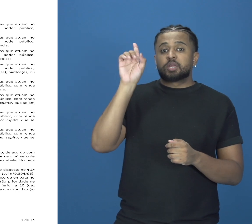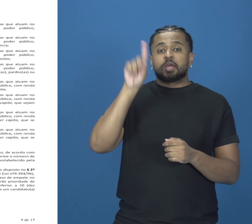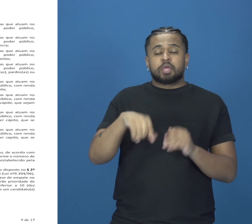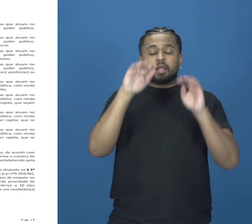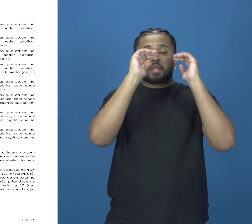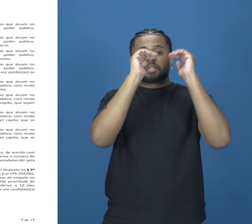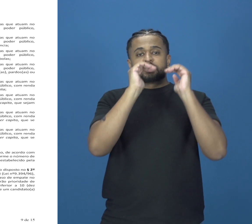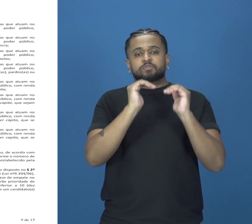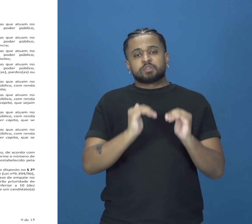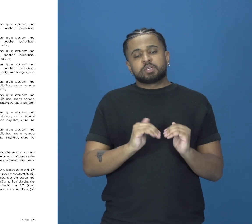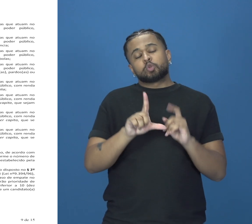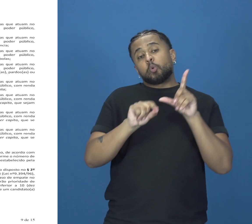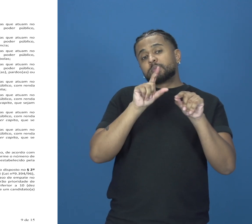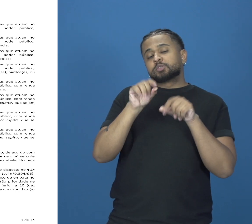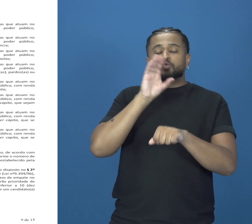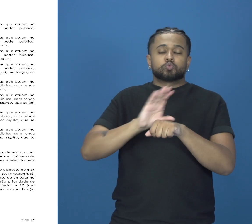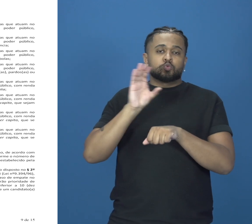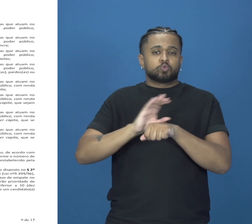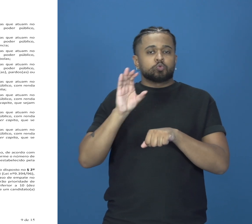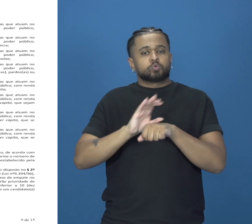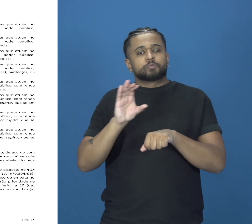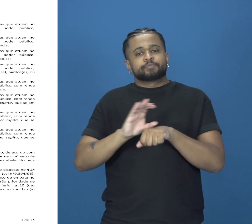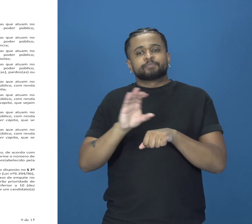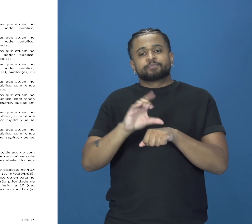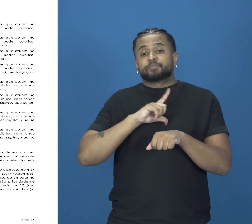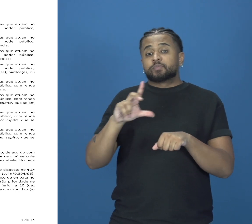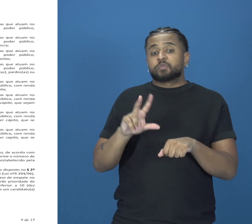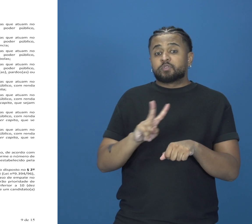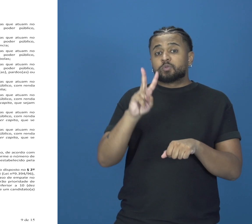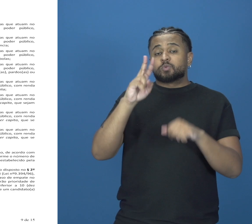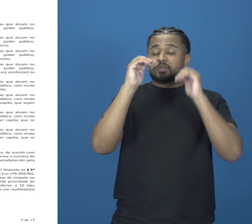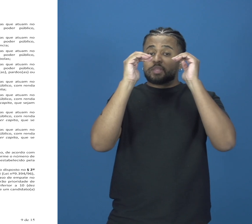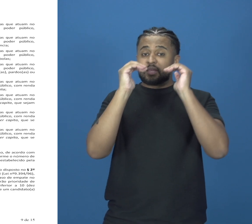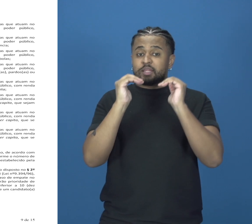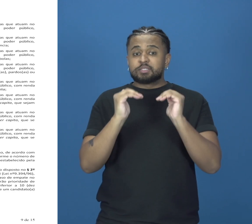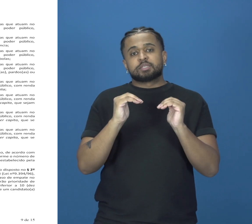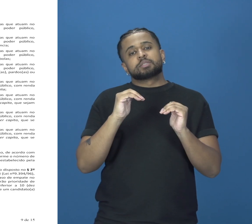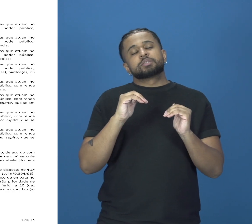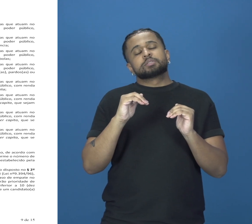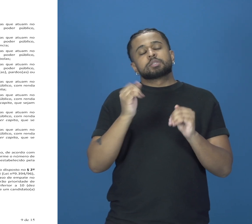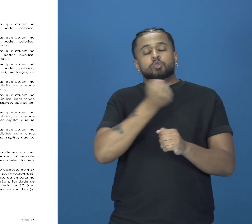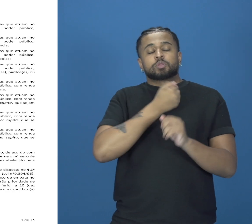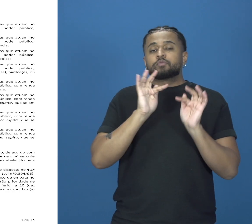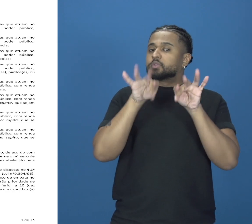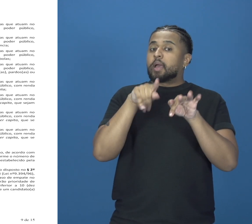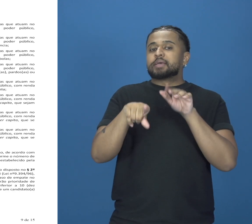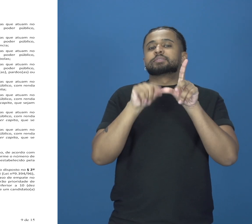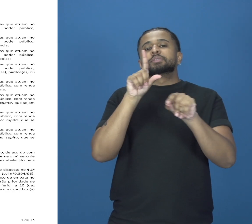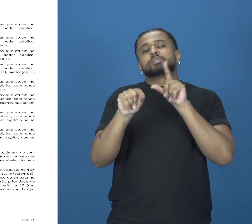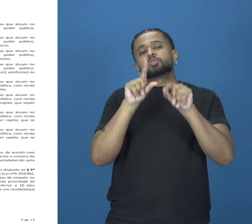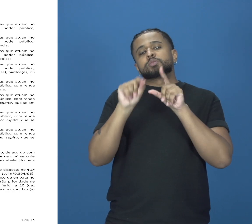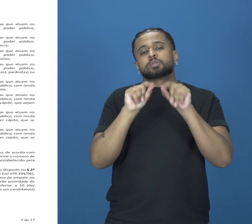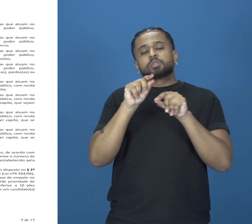serão classificados por opção de curso de acordo com os valores decrescentes da nota final e serão